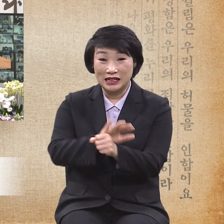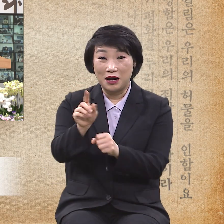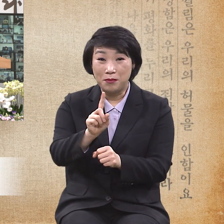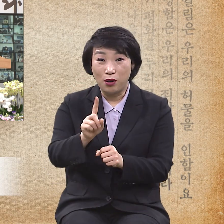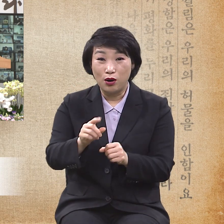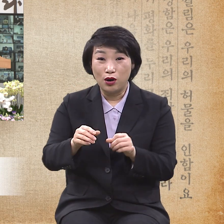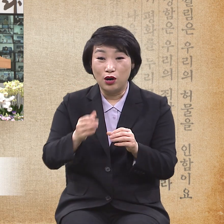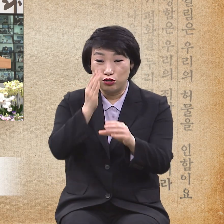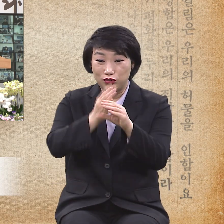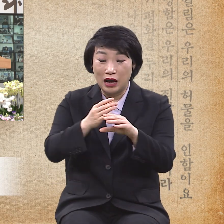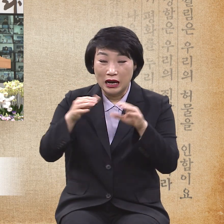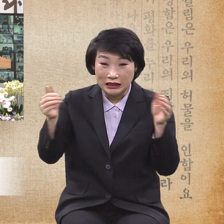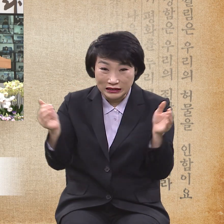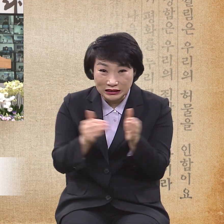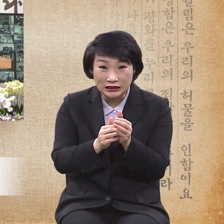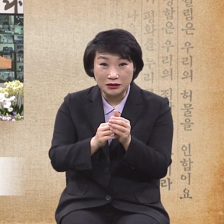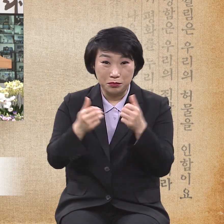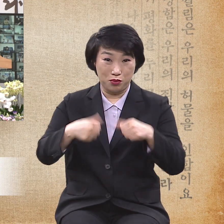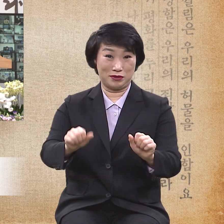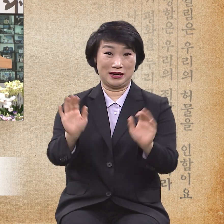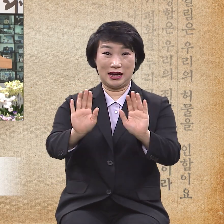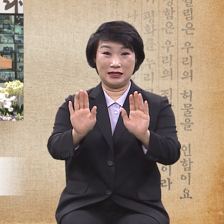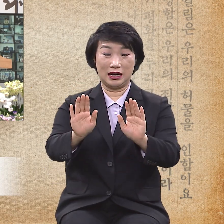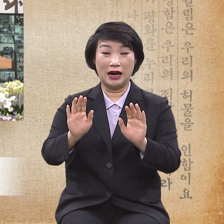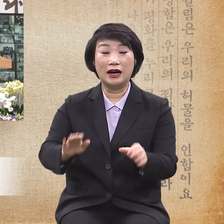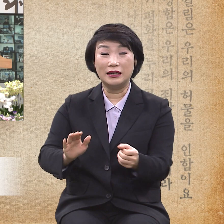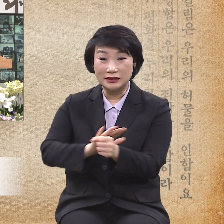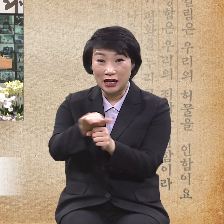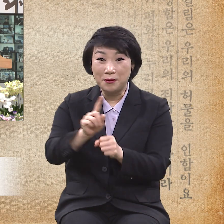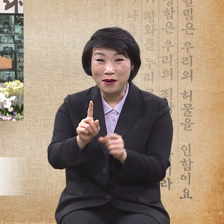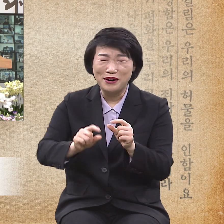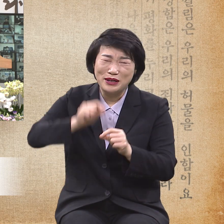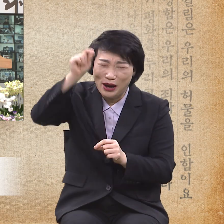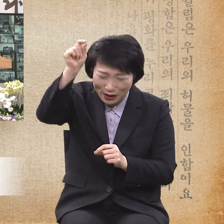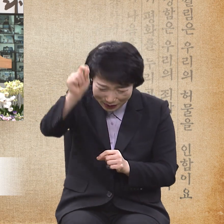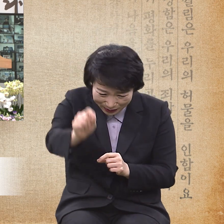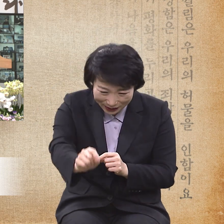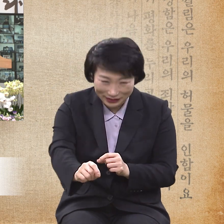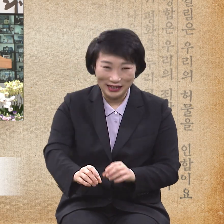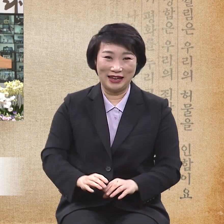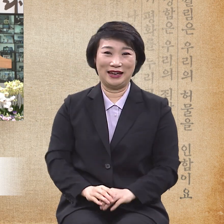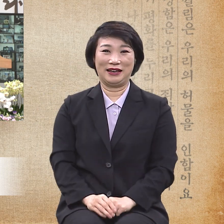사랑은 도중에 끝내지 않는 거예요. 사랑은 영원하다 이 말이요.